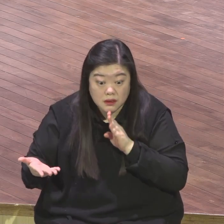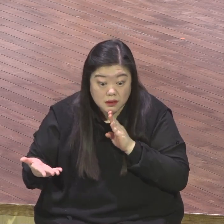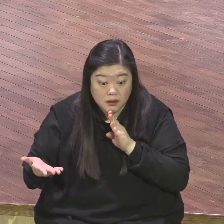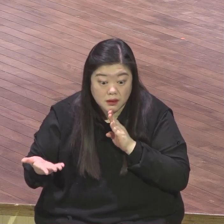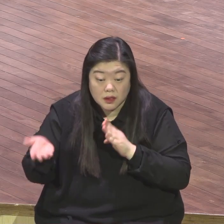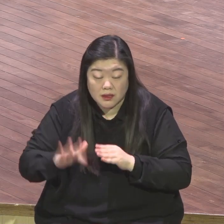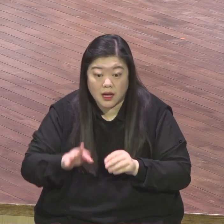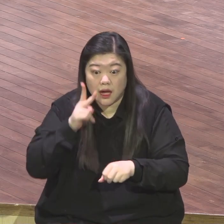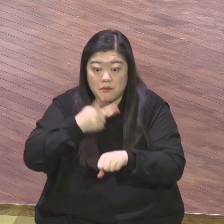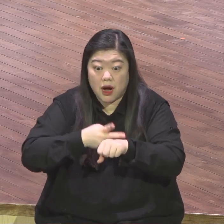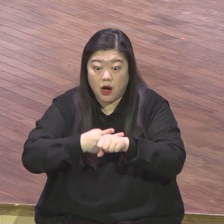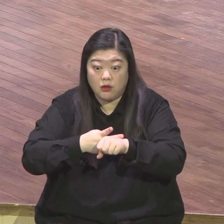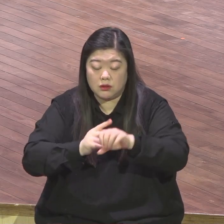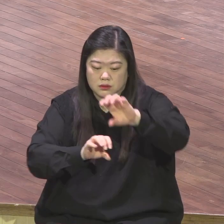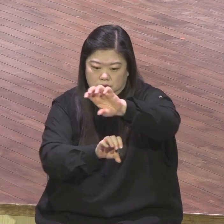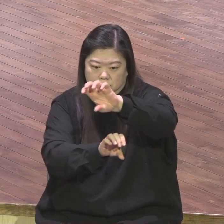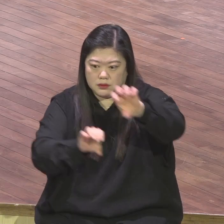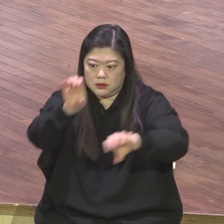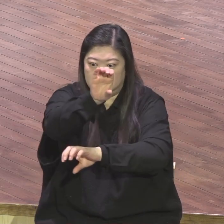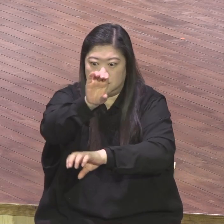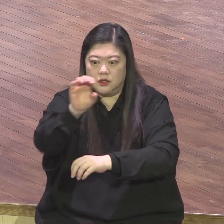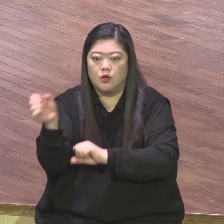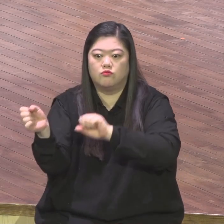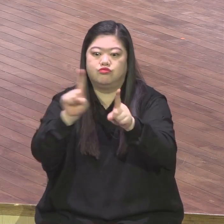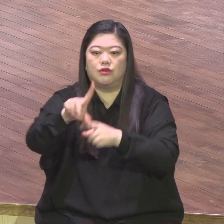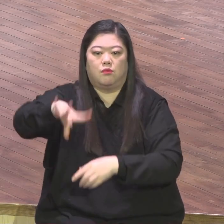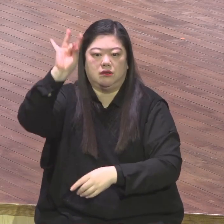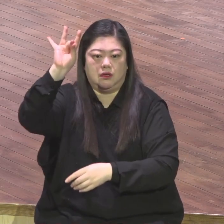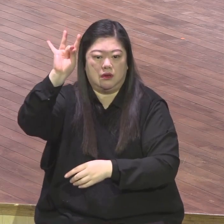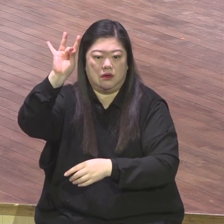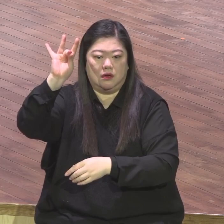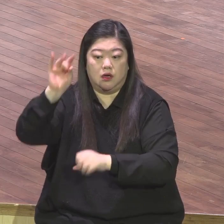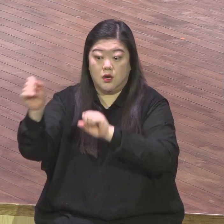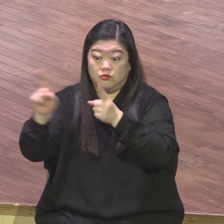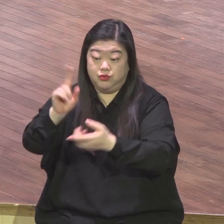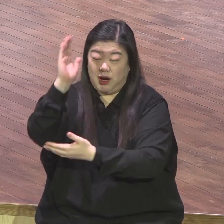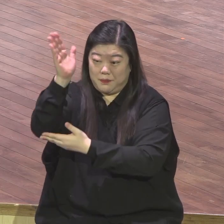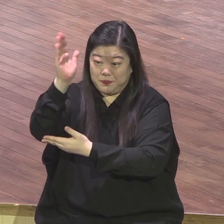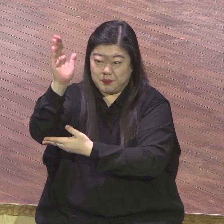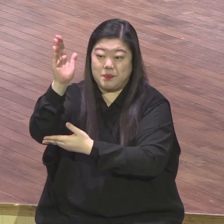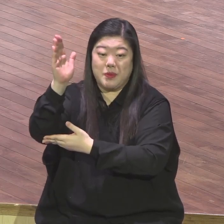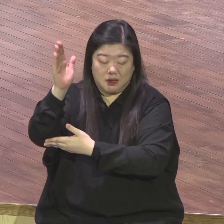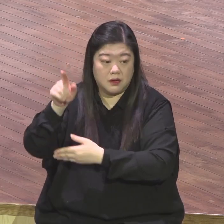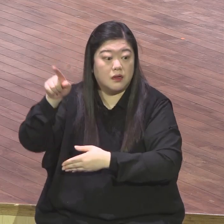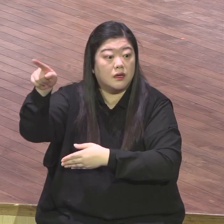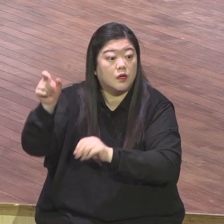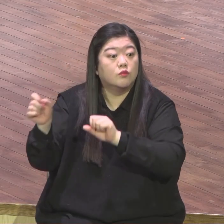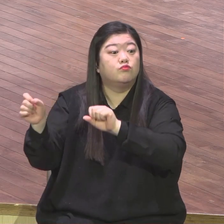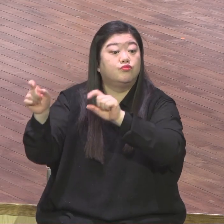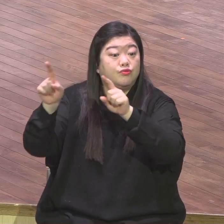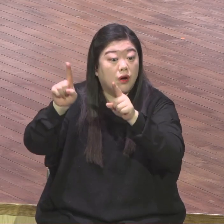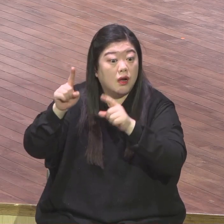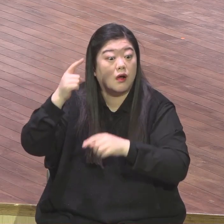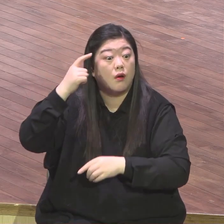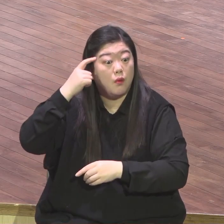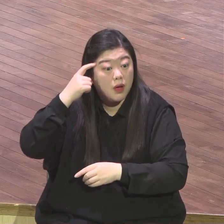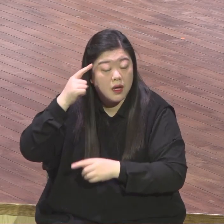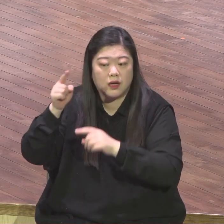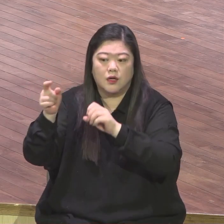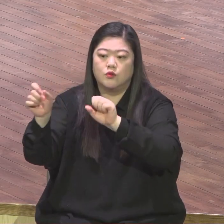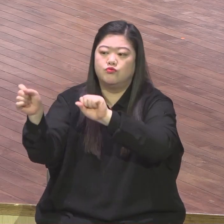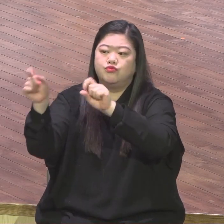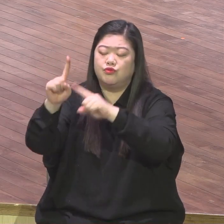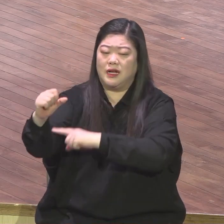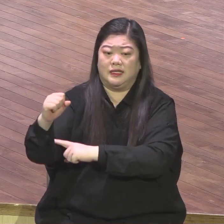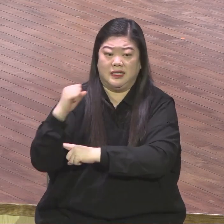자, 왜 그렇습니까? 왜 이렇게 합니까? 바울이 그것은요 바로 부활의 권능을